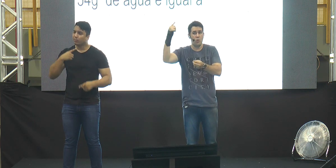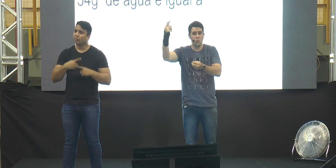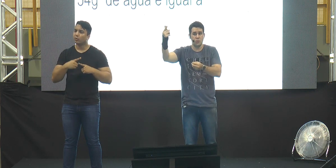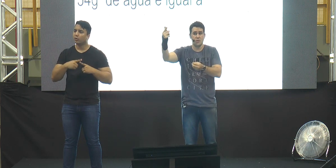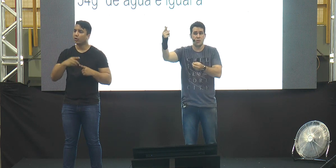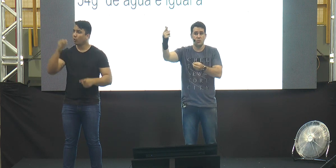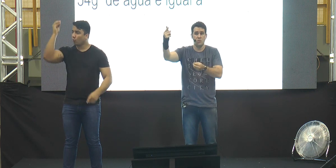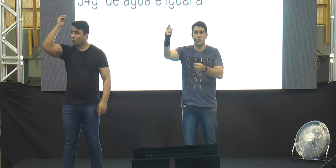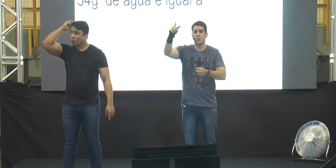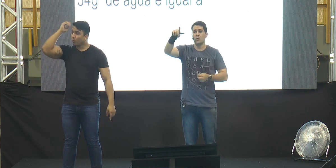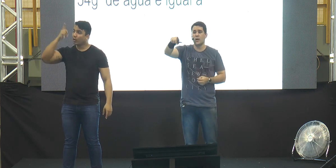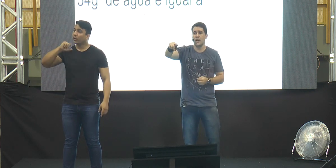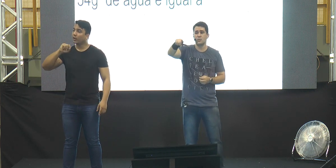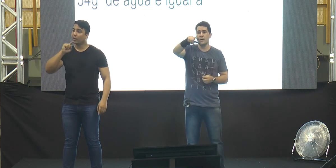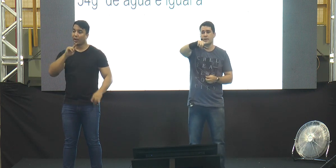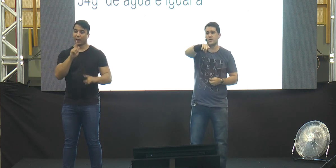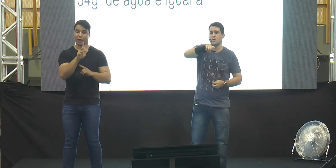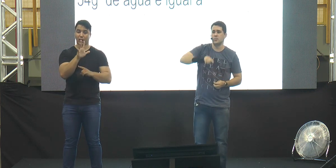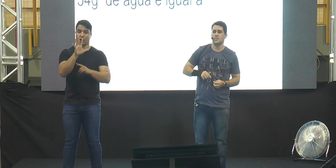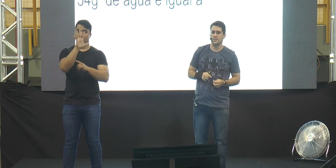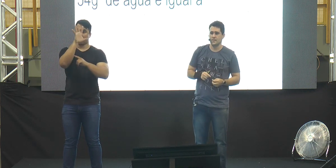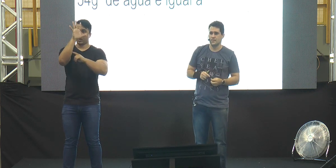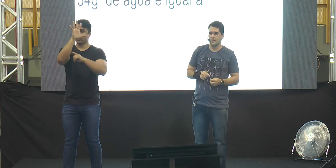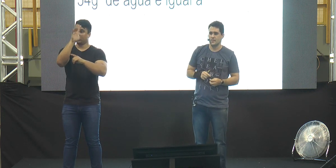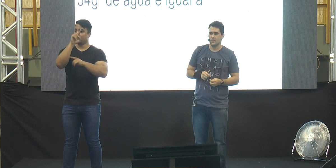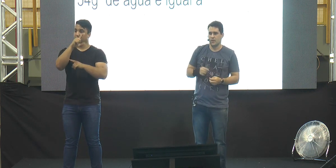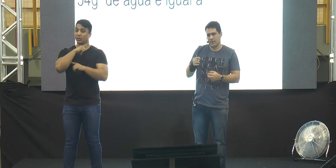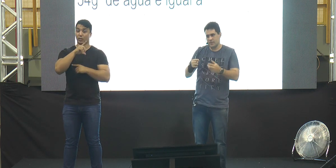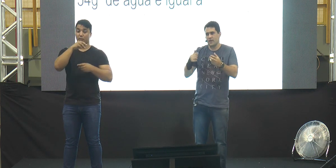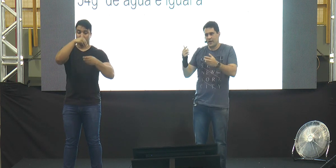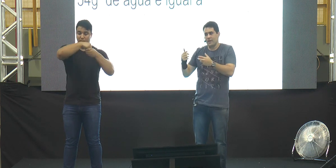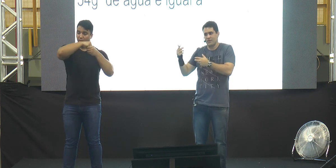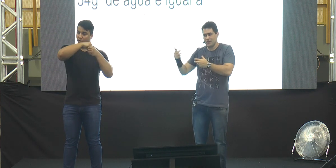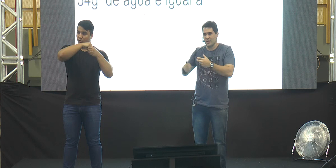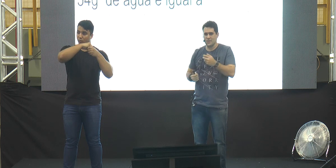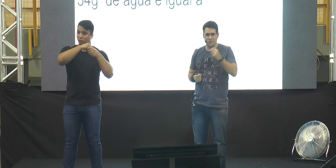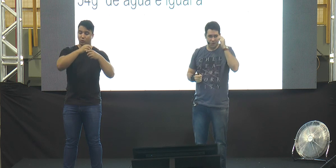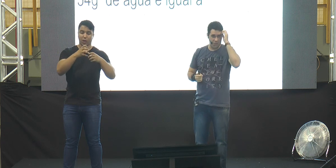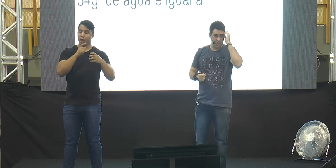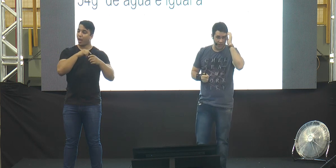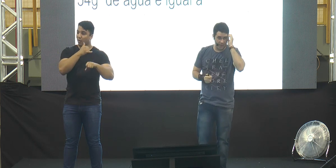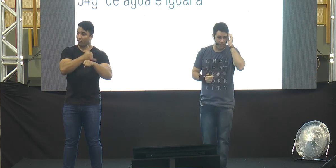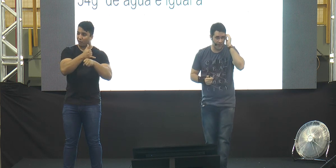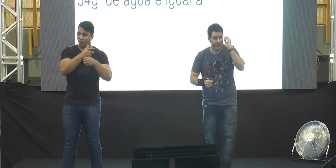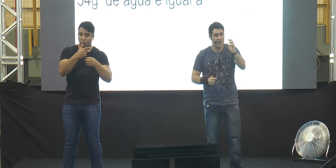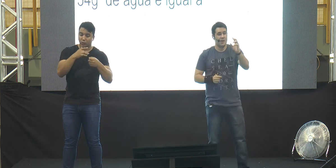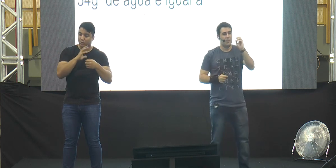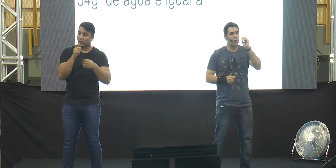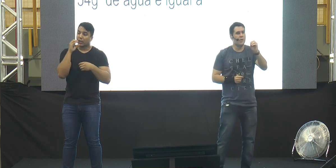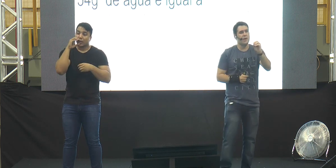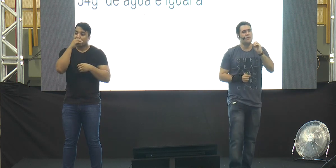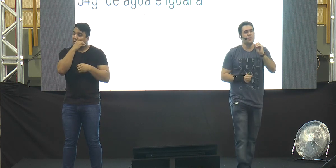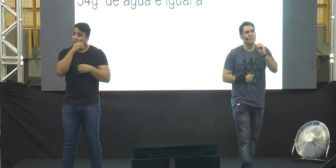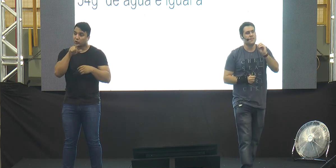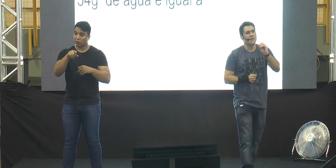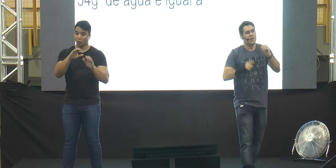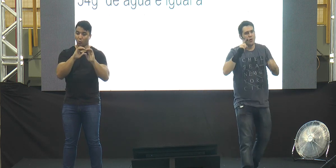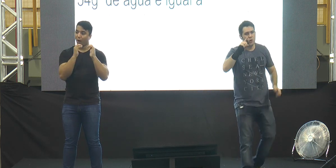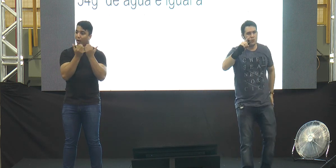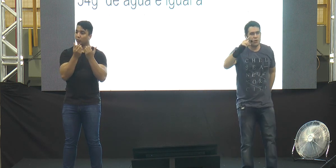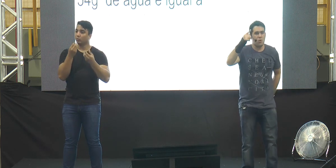culpa da combustão do gás do aquecedor. Pelo menos era a investigação que tinha na época. Por que,